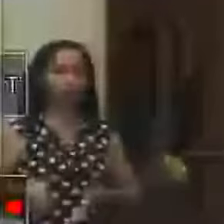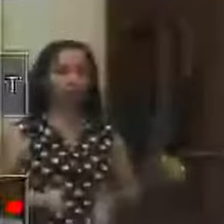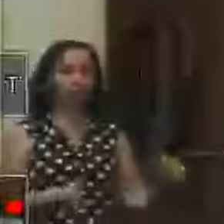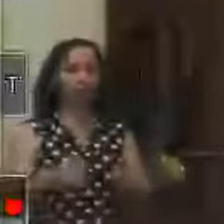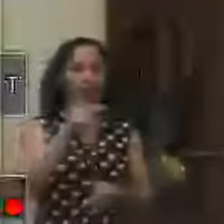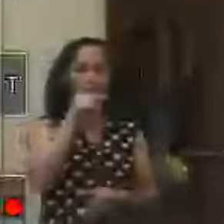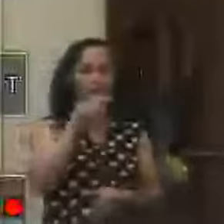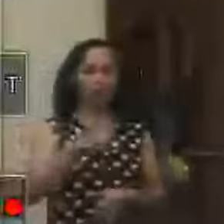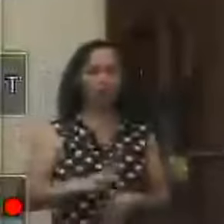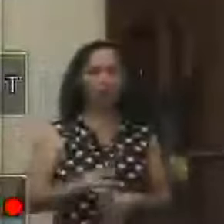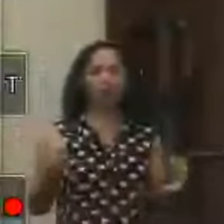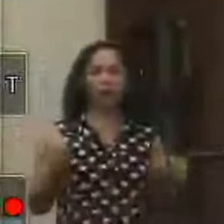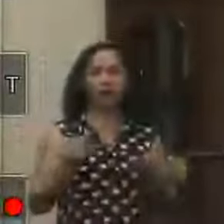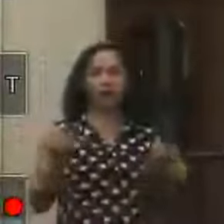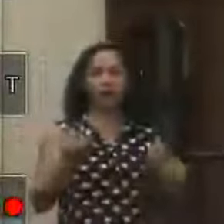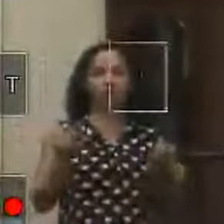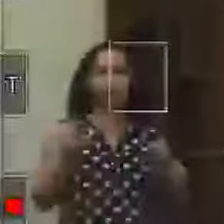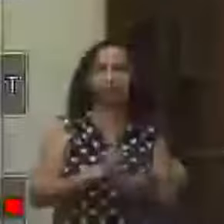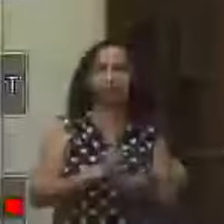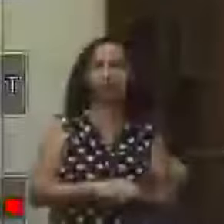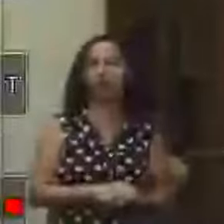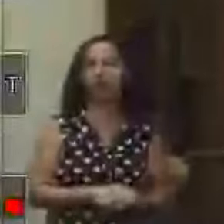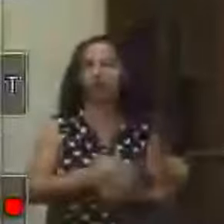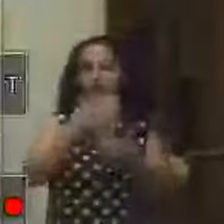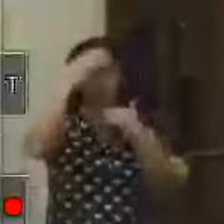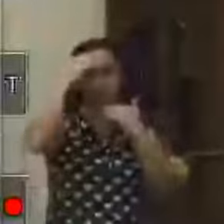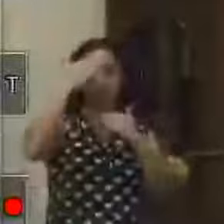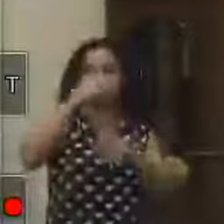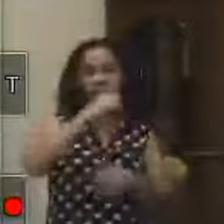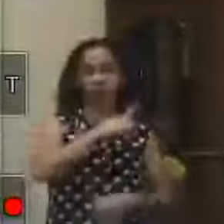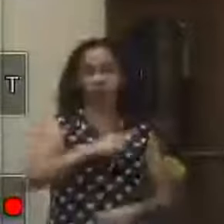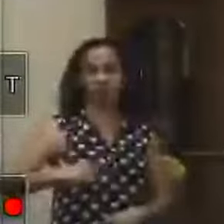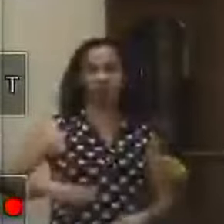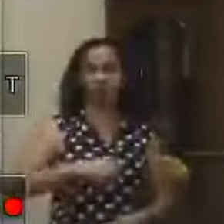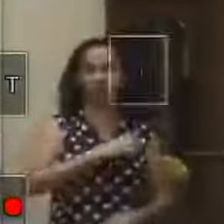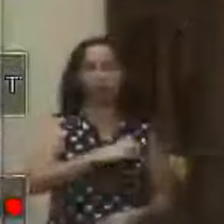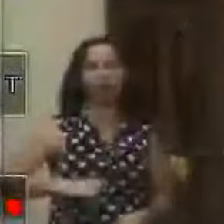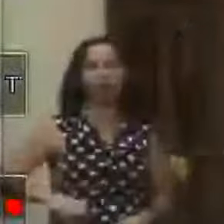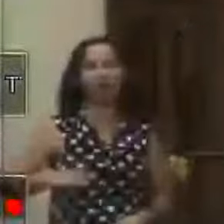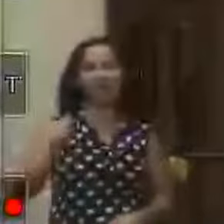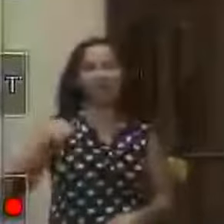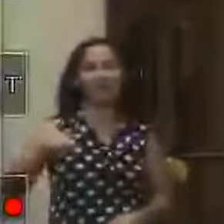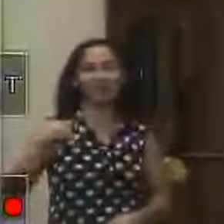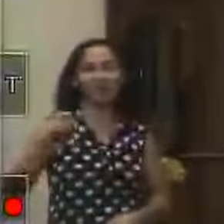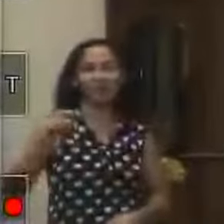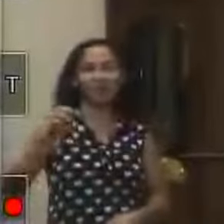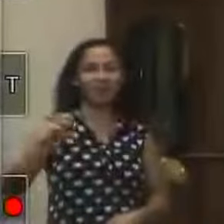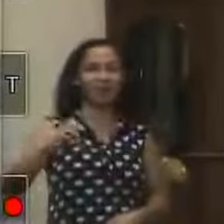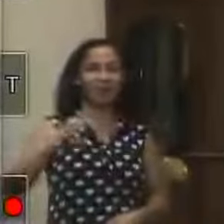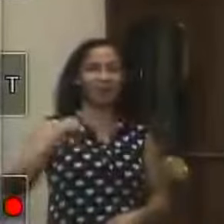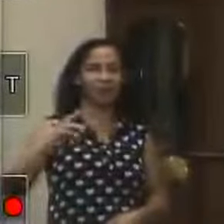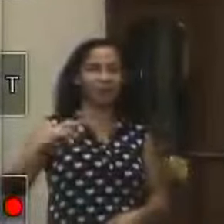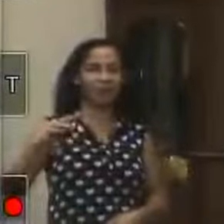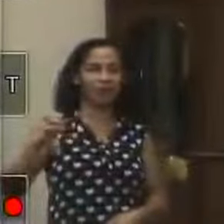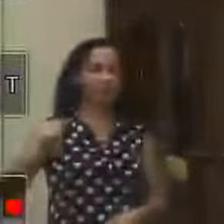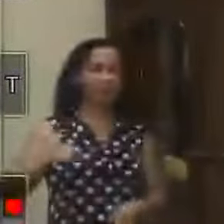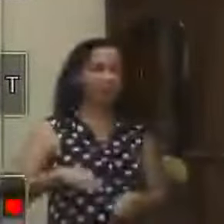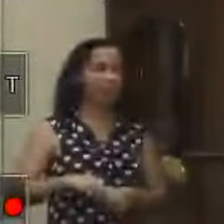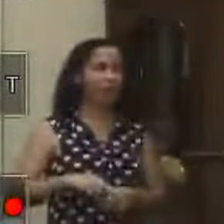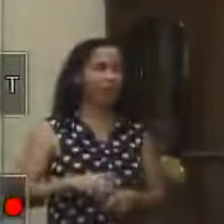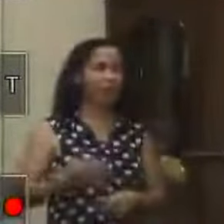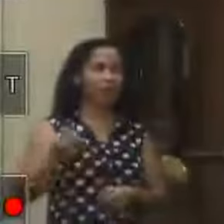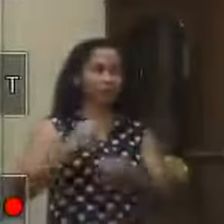o Limpa Rio foi uma obra excelente também, tem que agradecer o deputado André Correia para a nossa cidade. Você vê que no ano passado, quantas vezes a